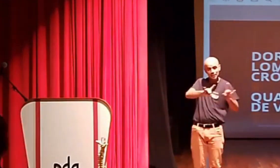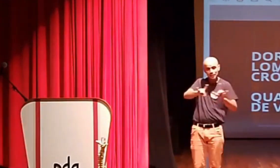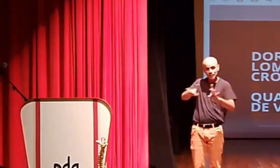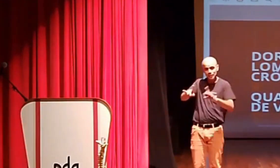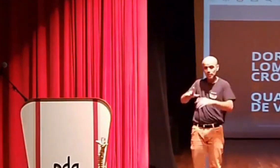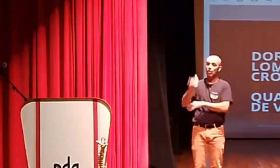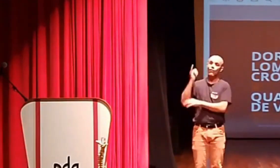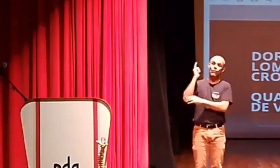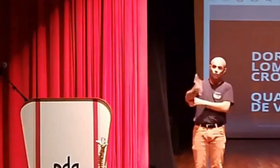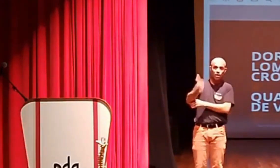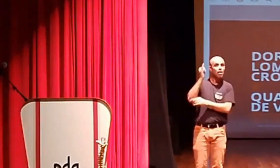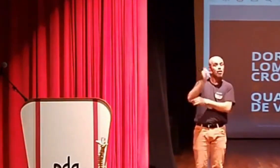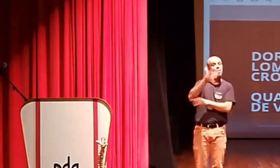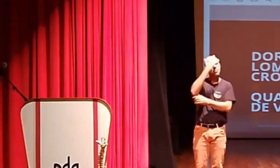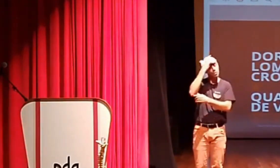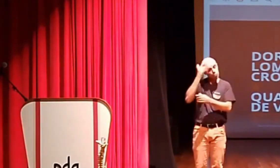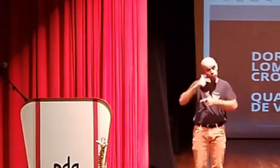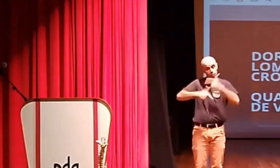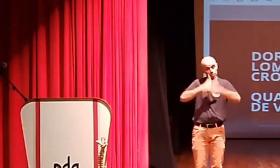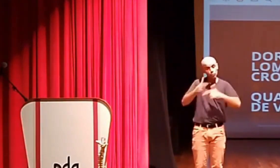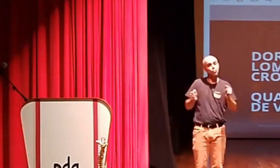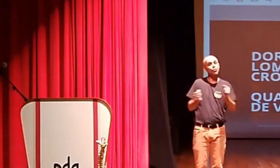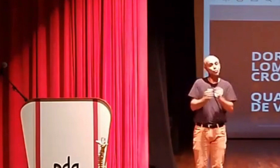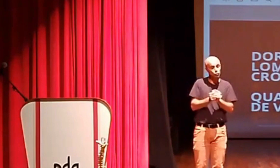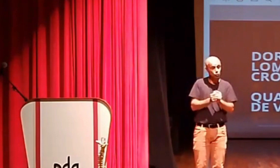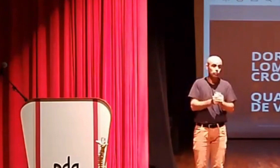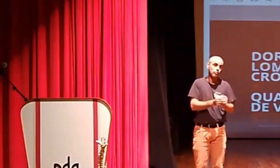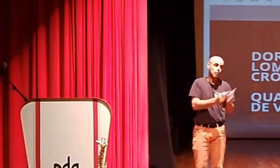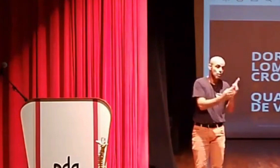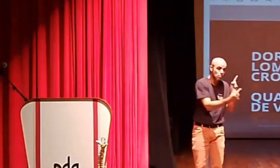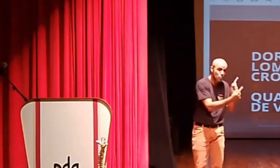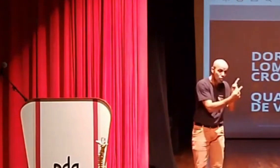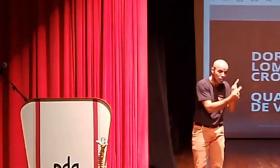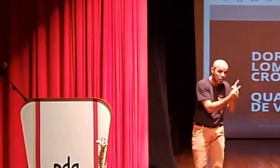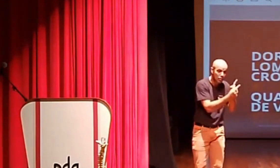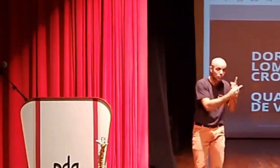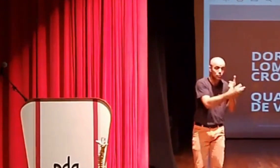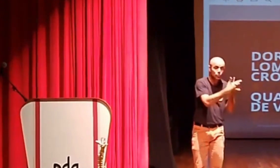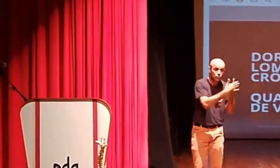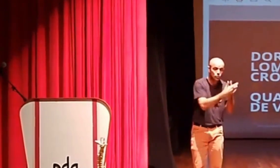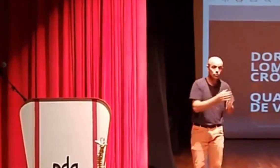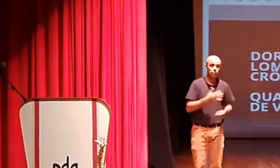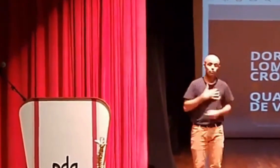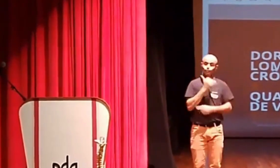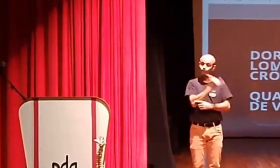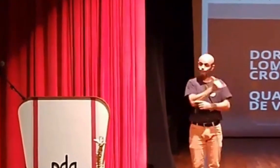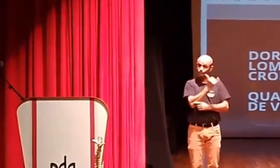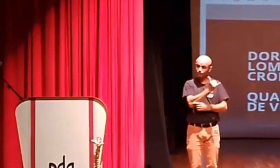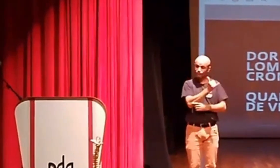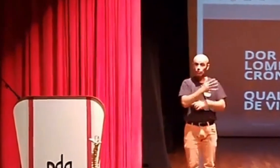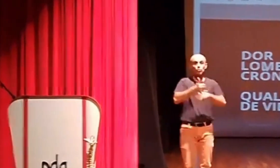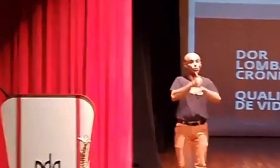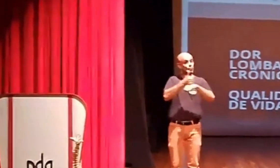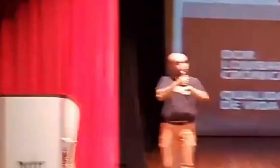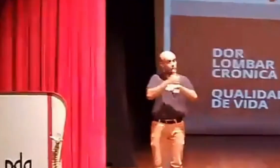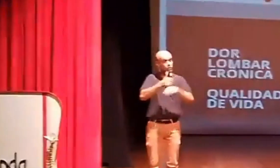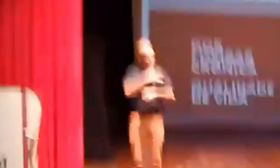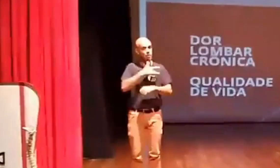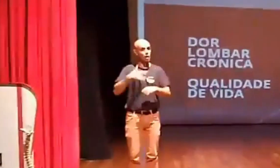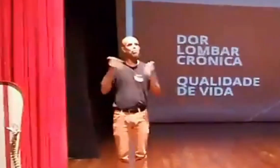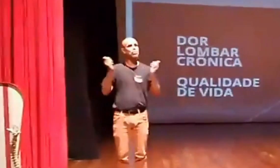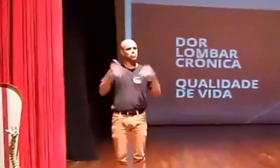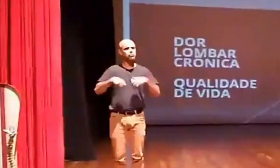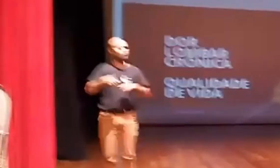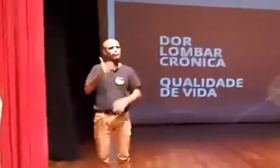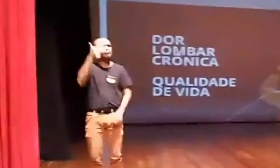falo para as pessoas que trabalham comigo, para os meus pacientes. E isso é uma coisa que um profissional da saúde tem que levar para a